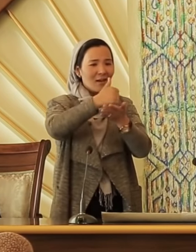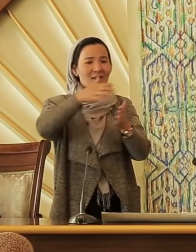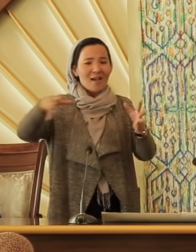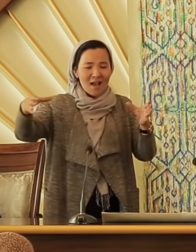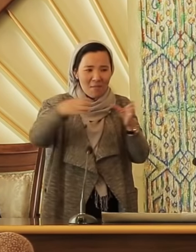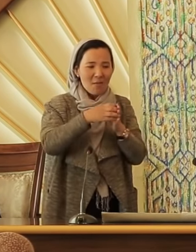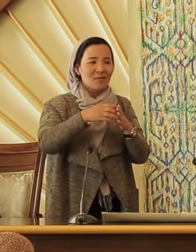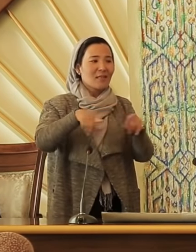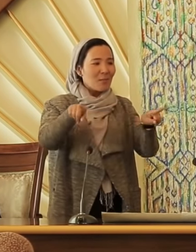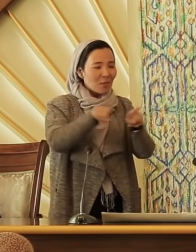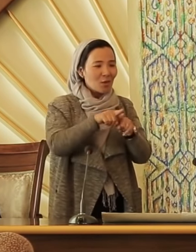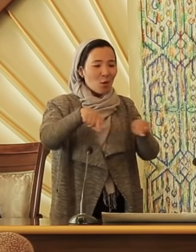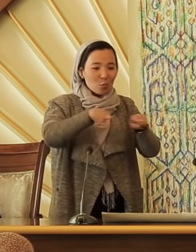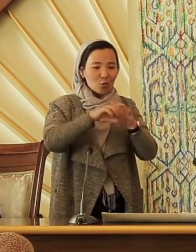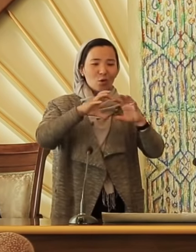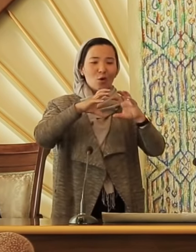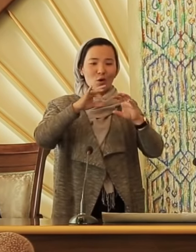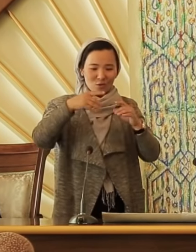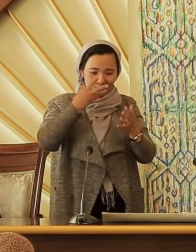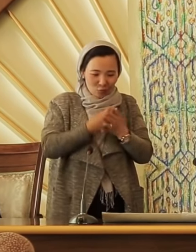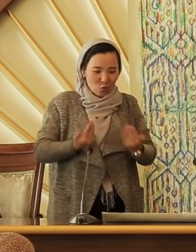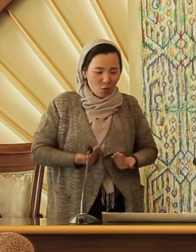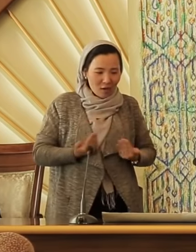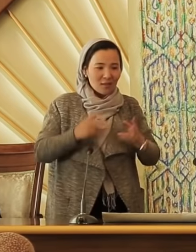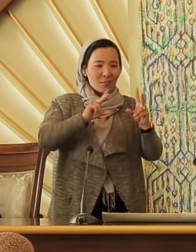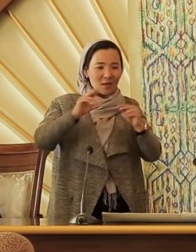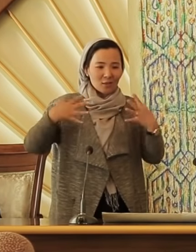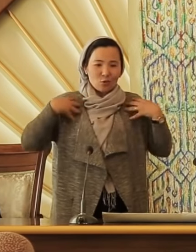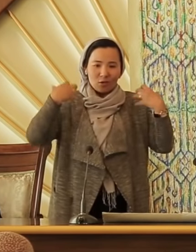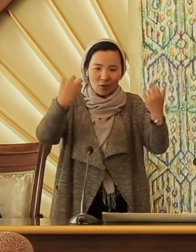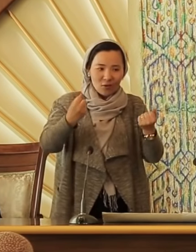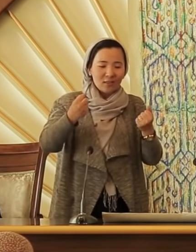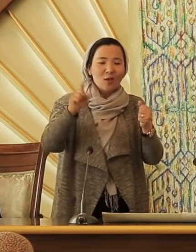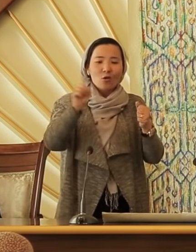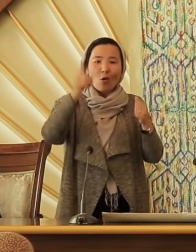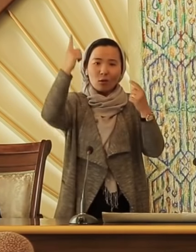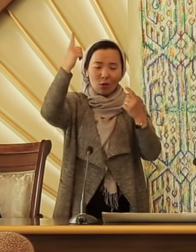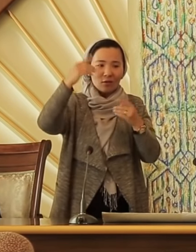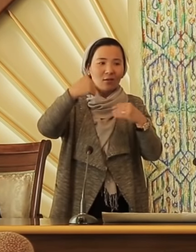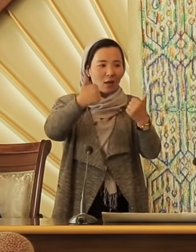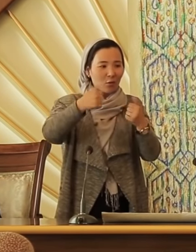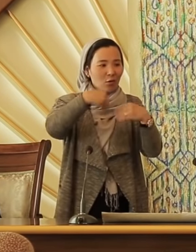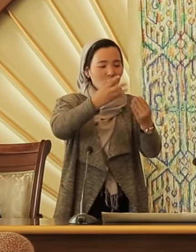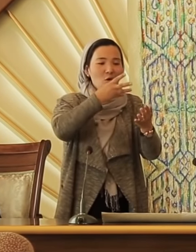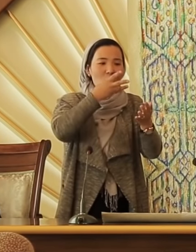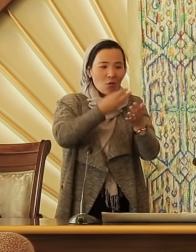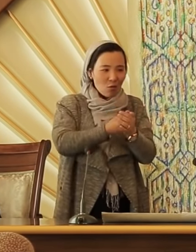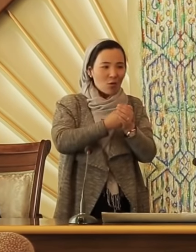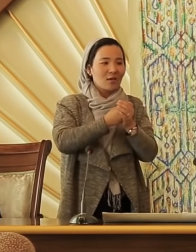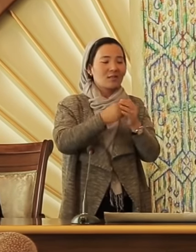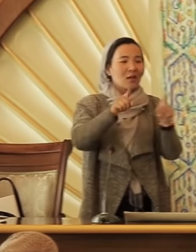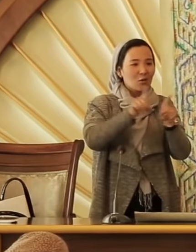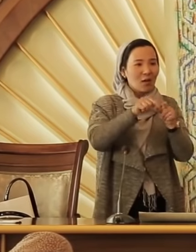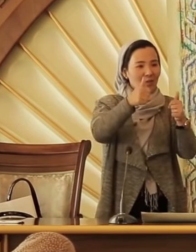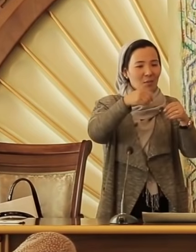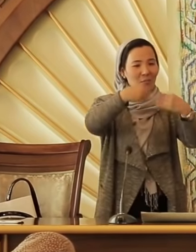bilan birgalikda bu dunyoda rohatu farog'atu baxtu saodatda yashashdi. Alloh taolo o'z xazinai